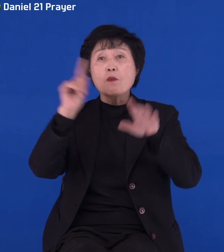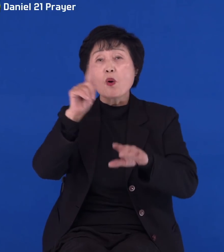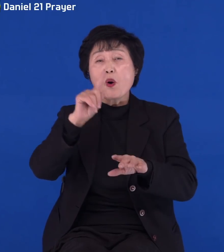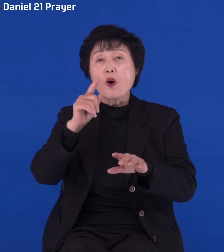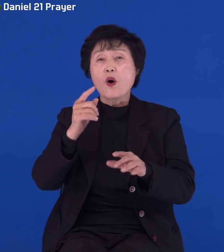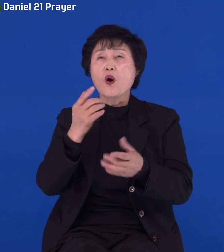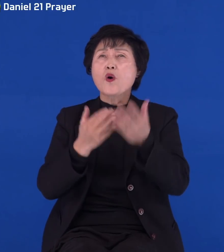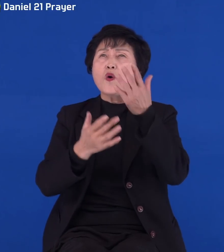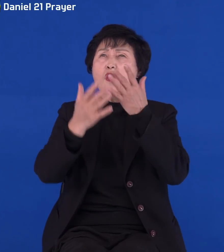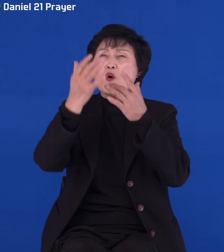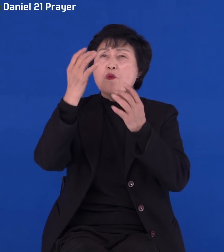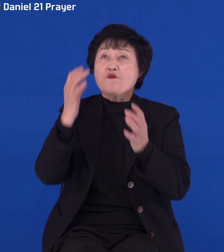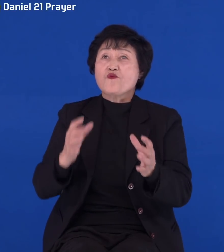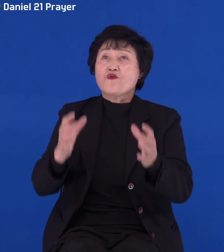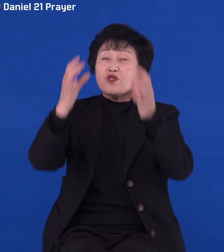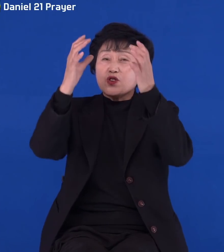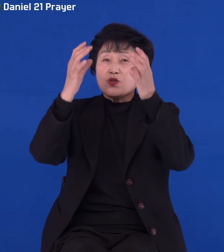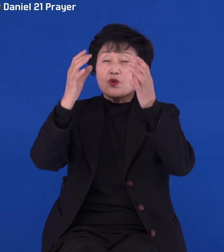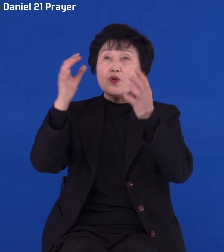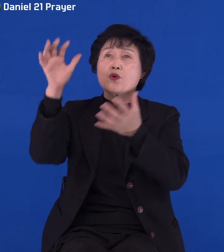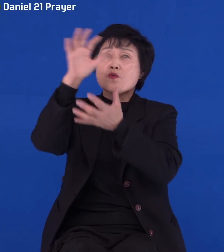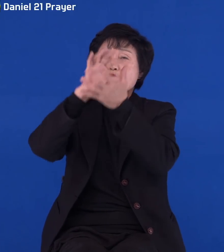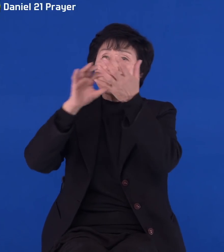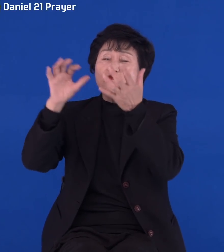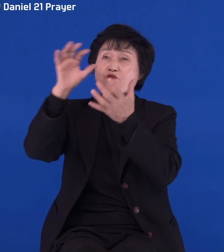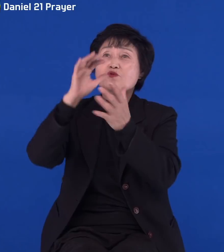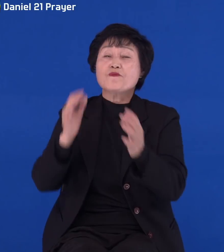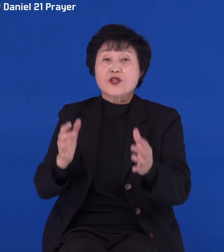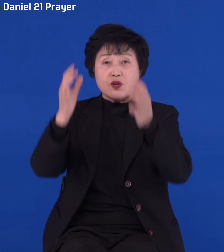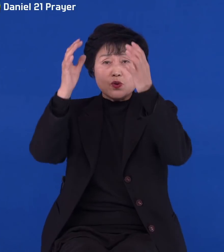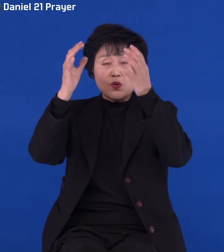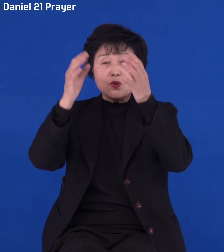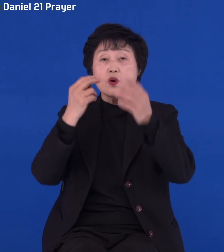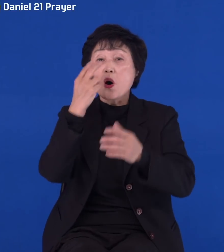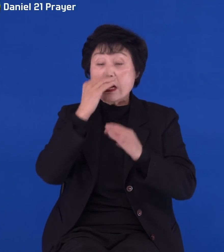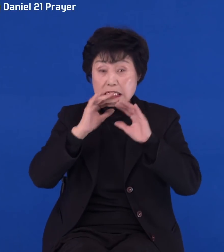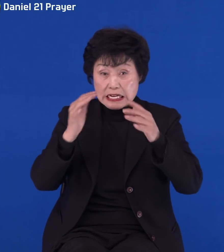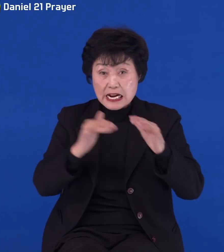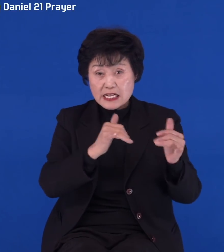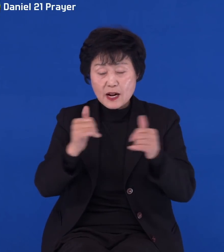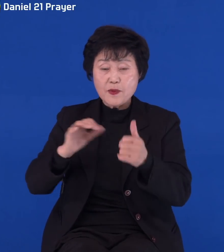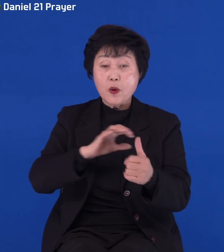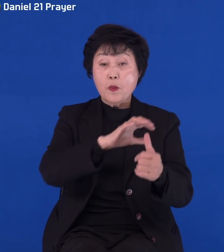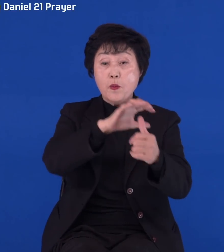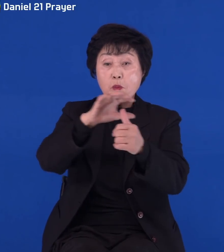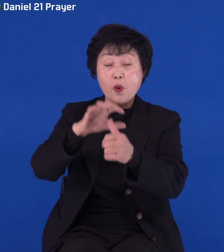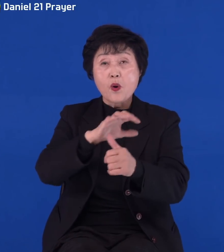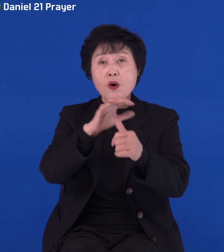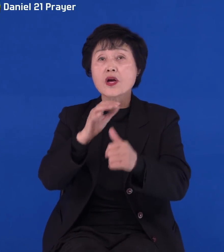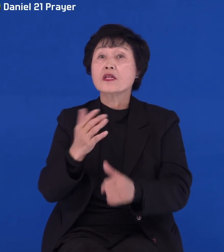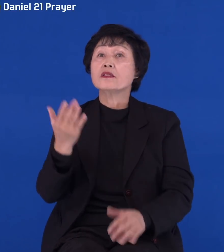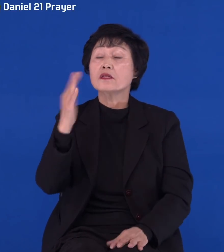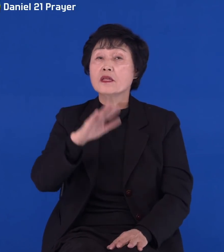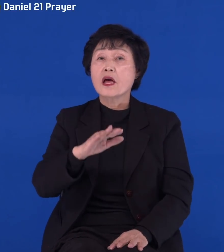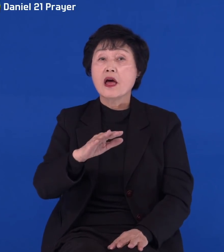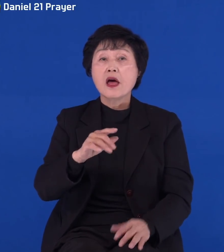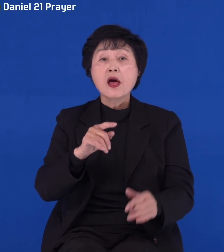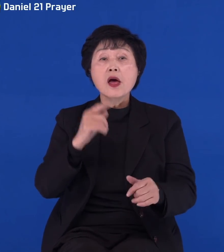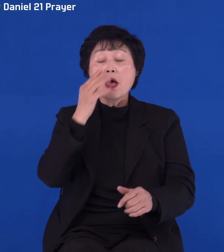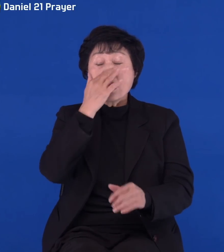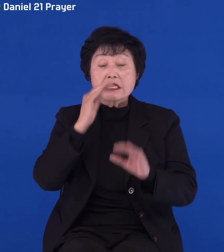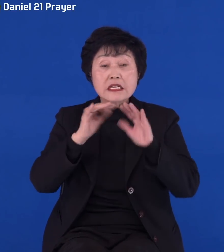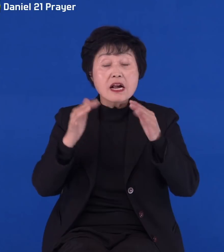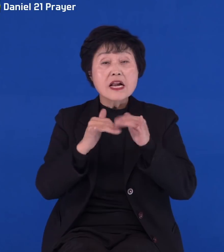낮에는 구름기둥으로 시원하게 해주는데 맨날 원망 불평하는 거예요. 그러니까 던져버리고, 하나님 저 쓰레기를 다 죽여버리지 왜 살려놨습니까?